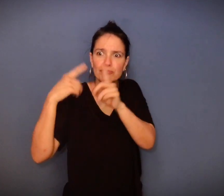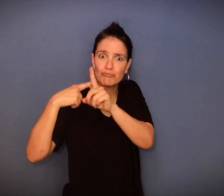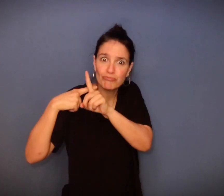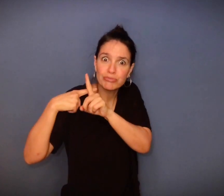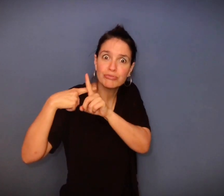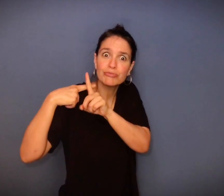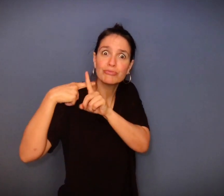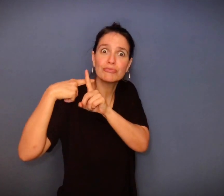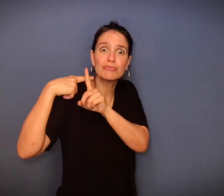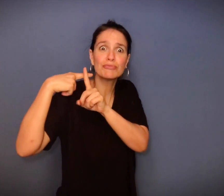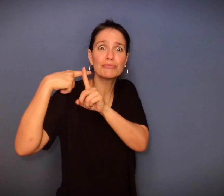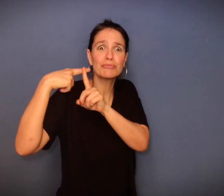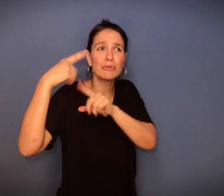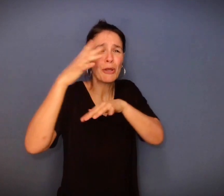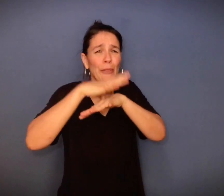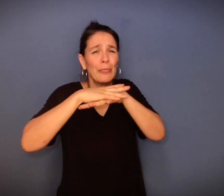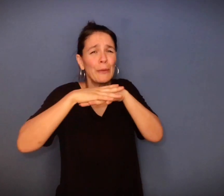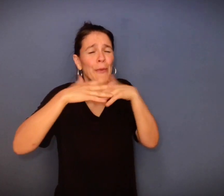Les oiseaux se mirent à chanter